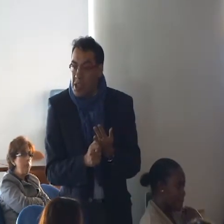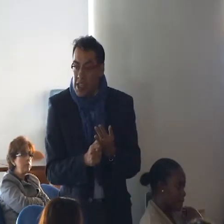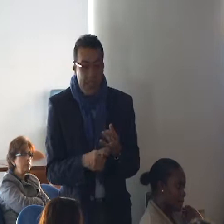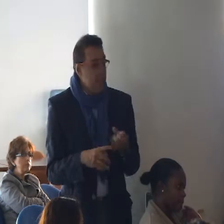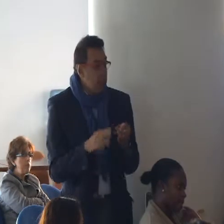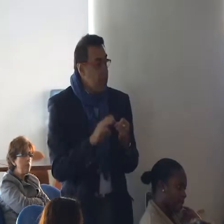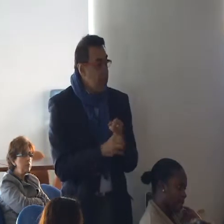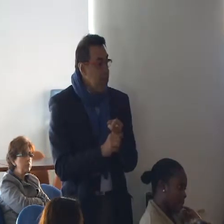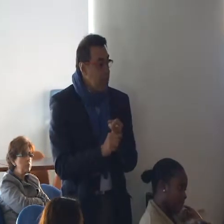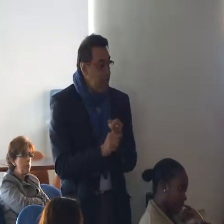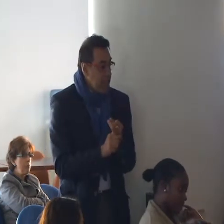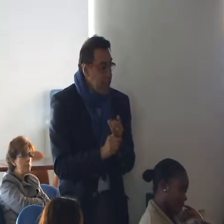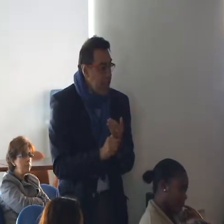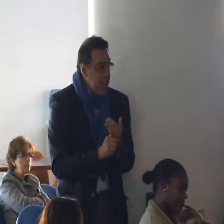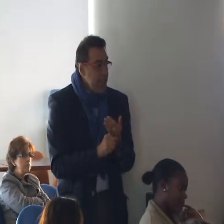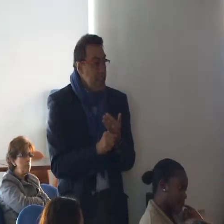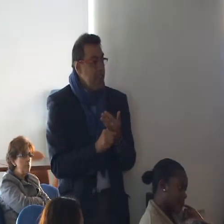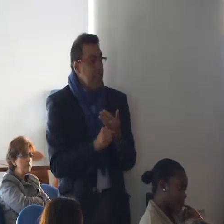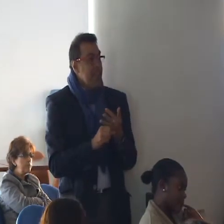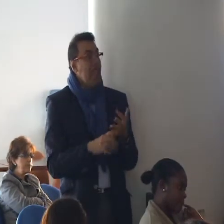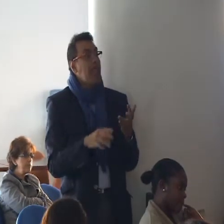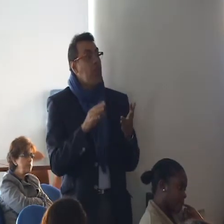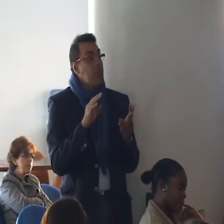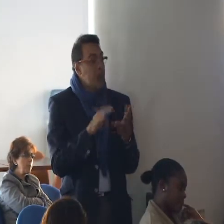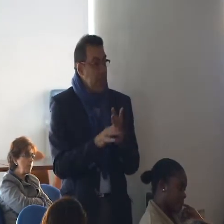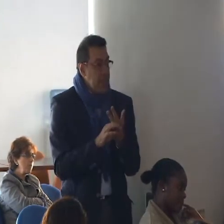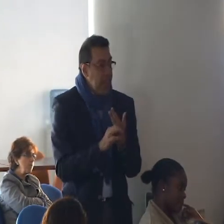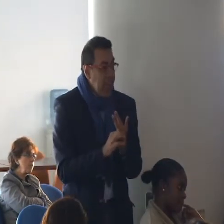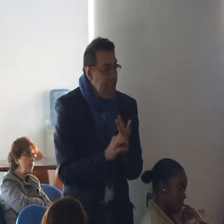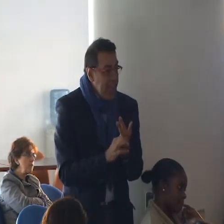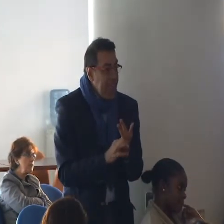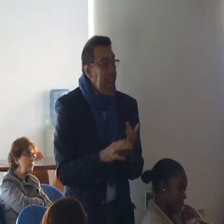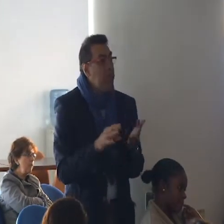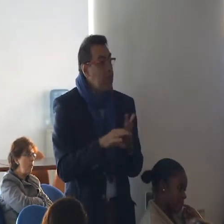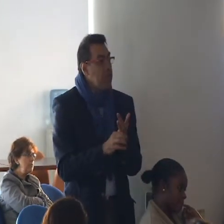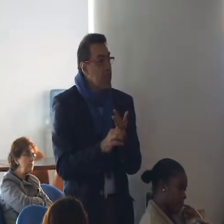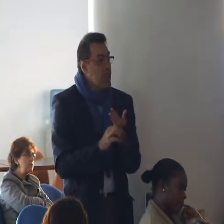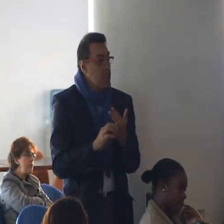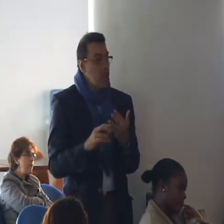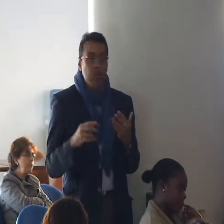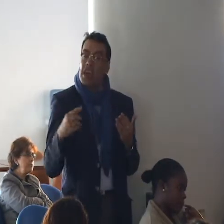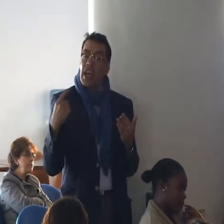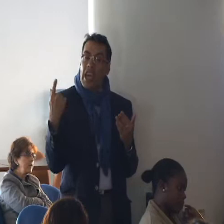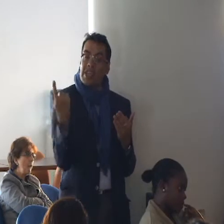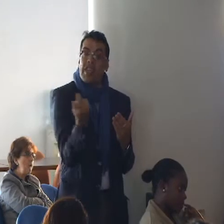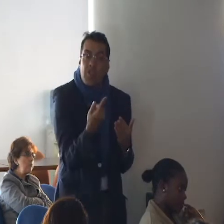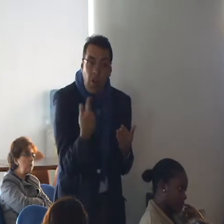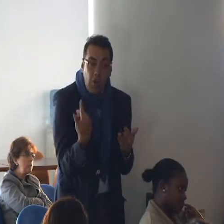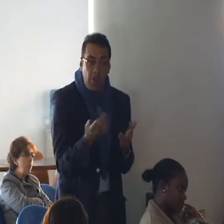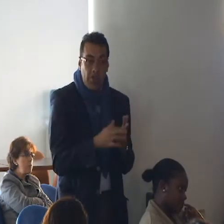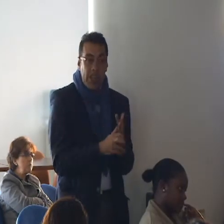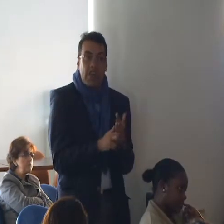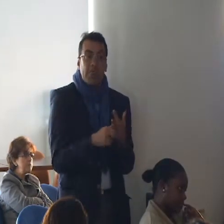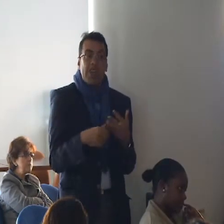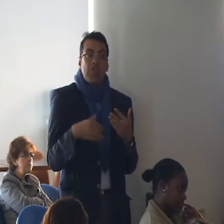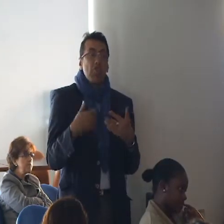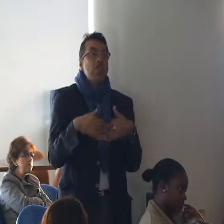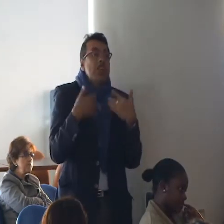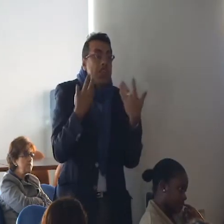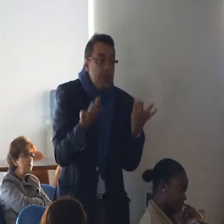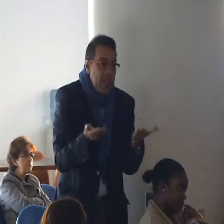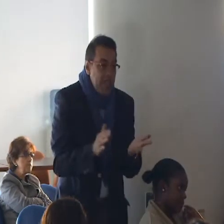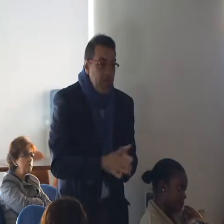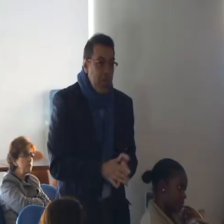de actitud es muy importante, ¿no? El comprender que la comunicación es de todos,